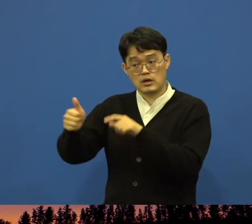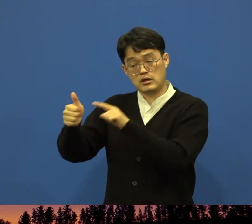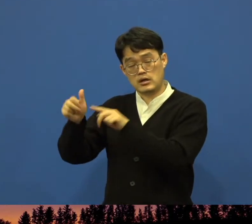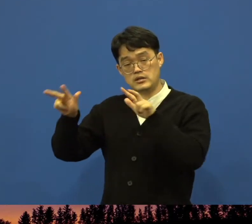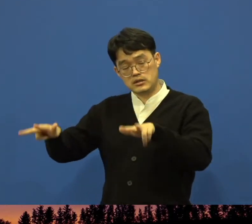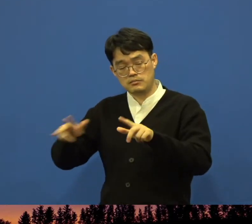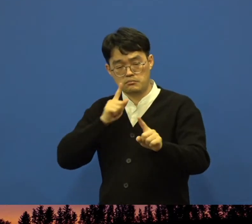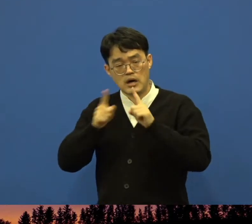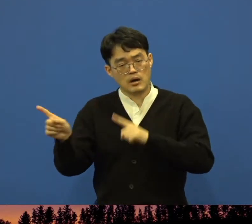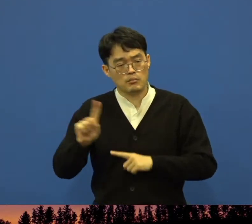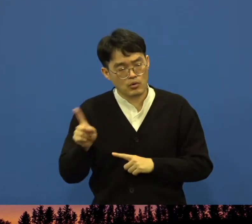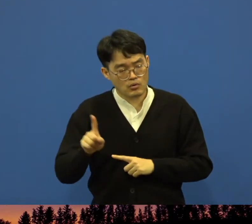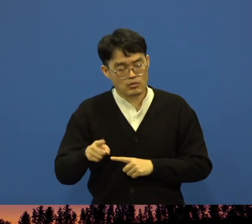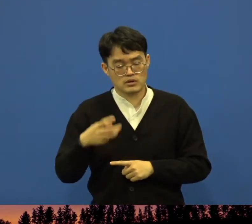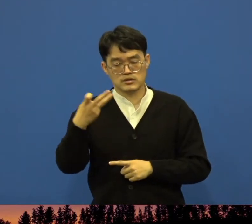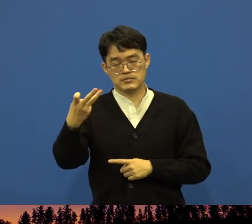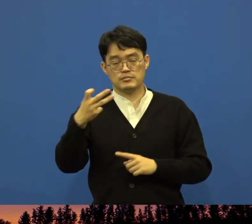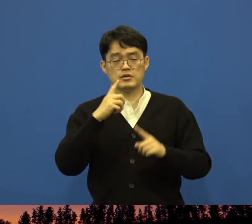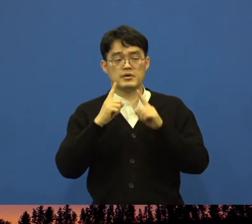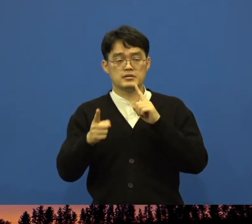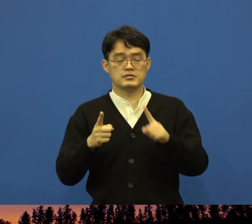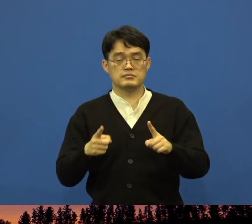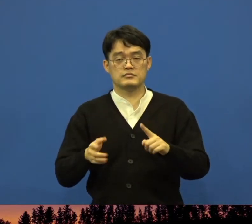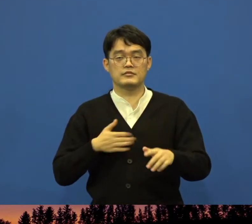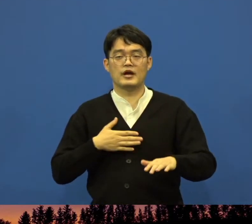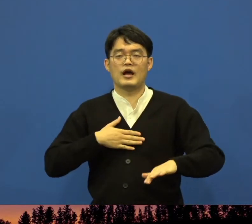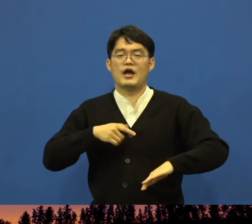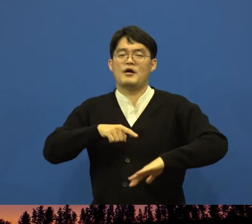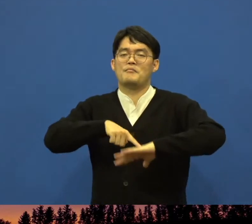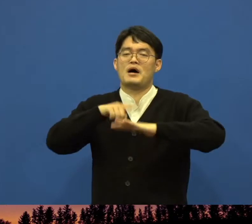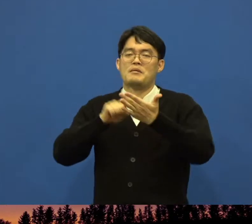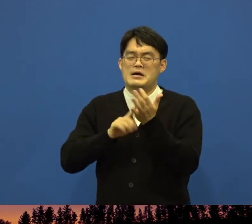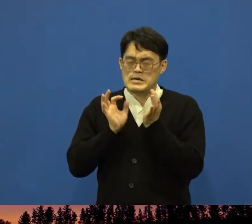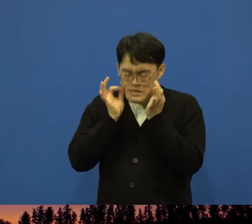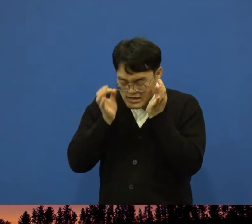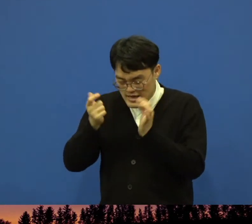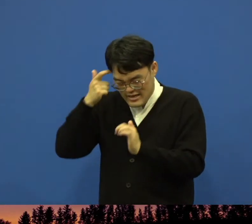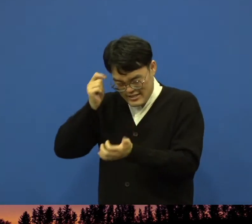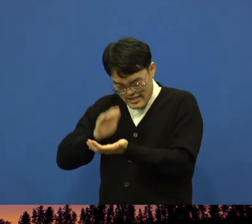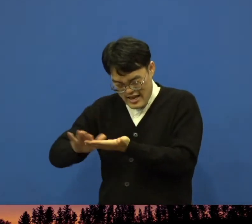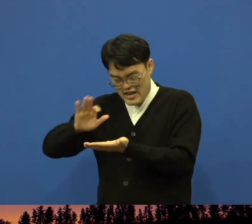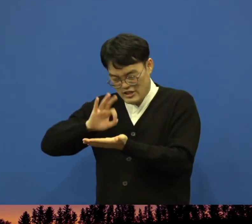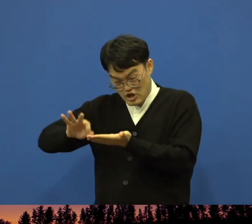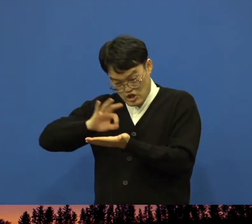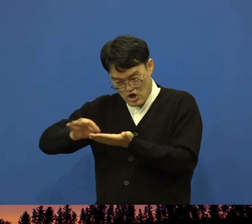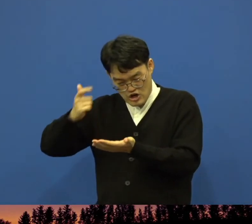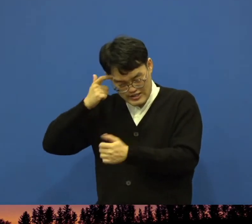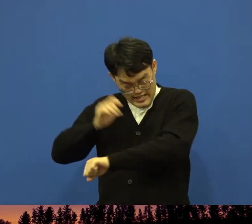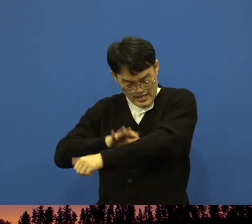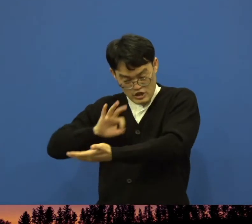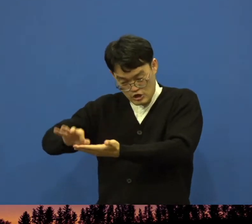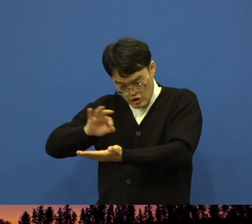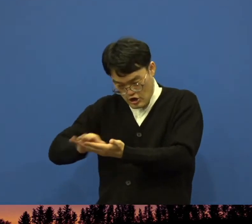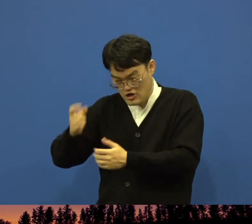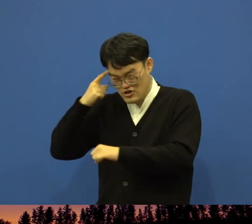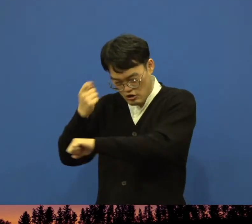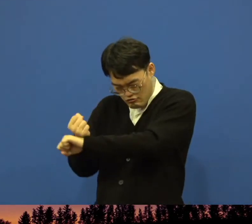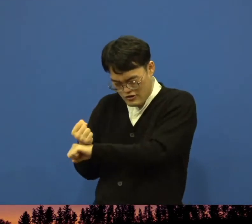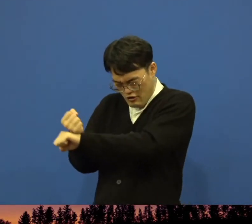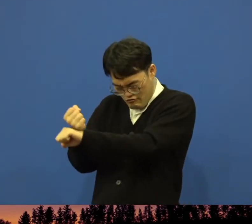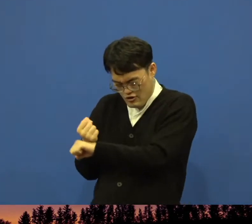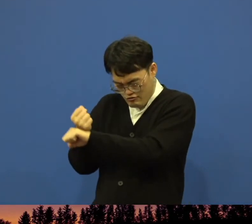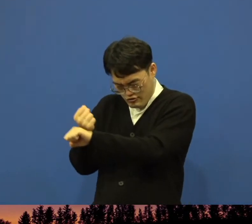말을 하고 있는가 하면 13절에 마음을 다하여 지혜를 써서 하늘 아래에서 행하는 모든 일을 연구했다는